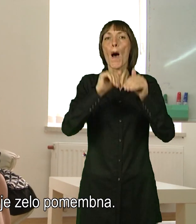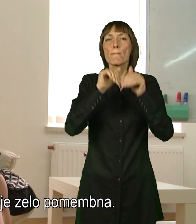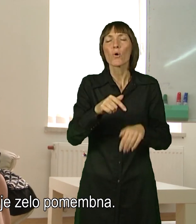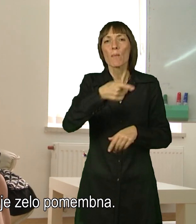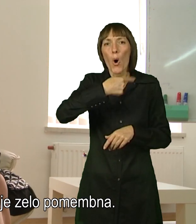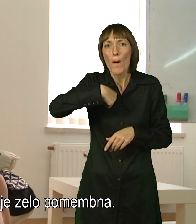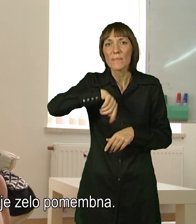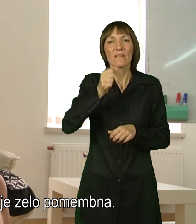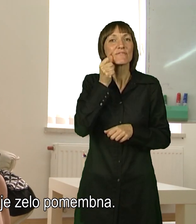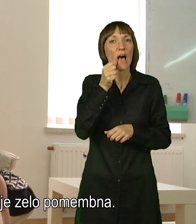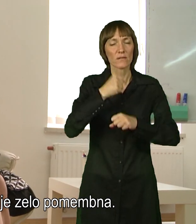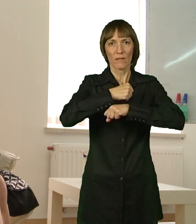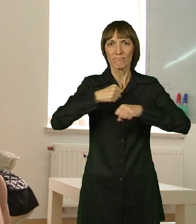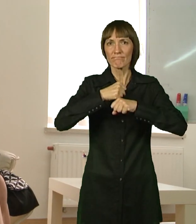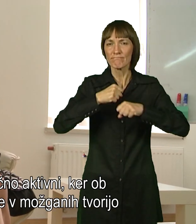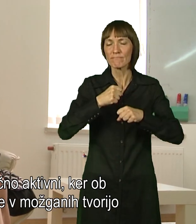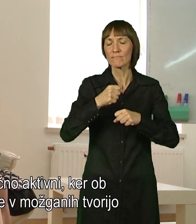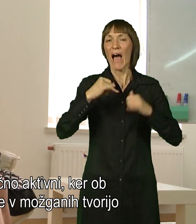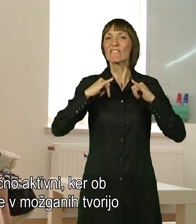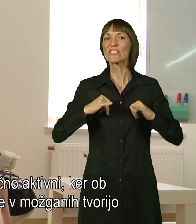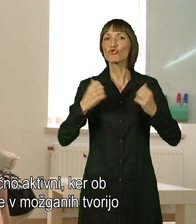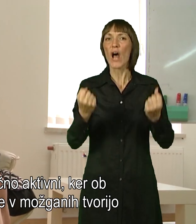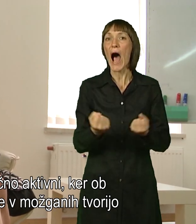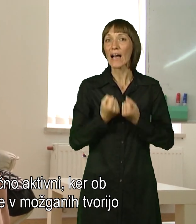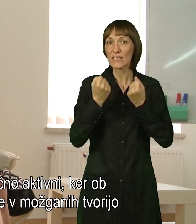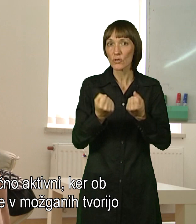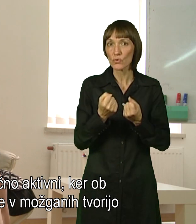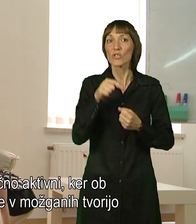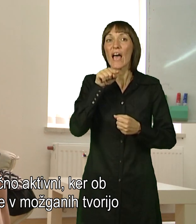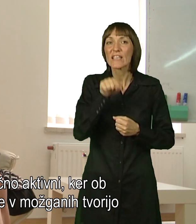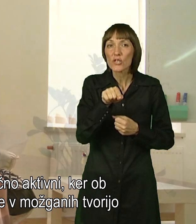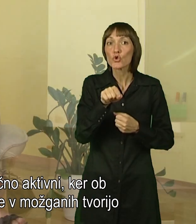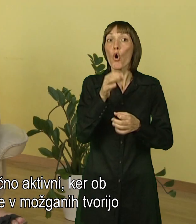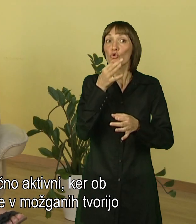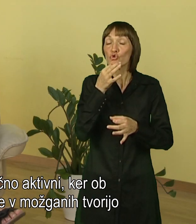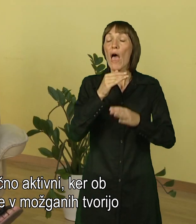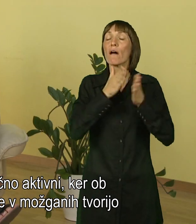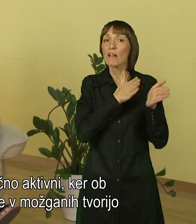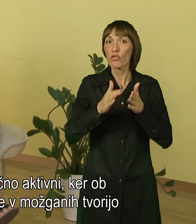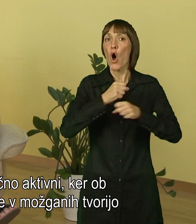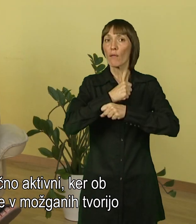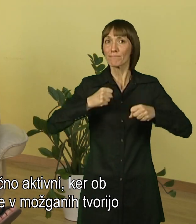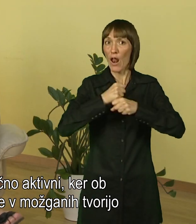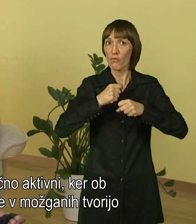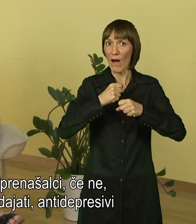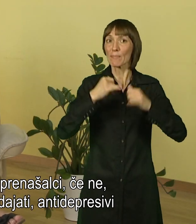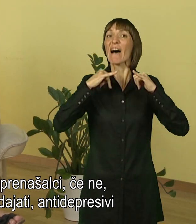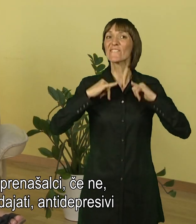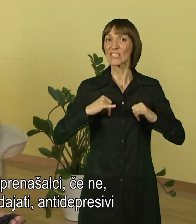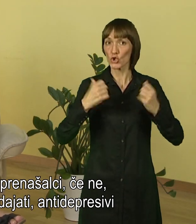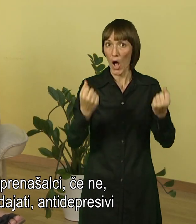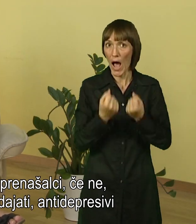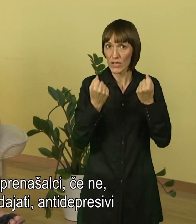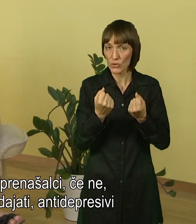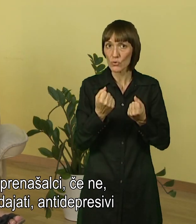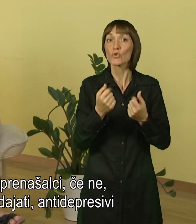Fizična aktivnost je zelo pomembna, ne. Moramo biti fizično aktivni, ker ob fizični aktivnosti se v možganih tvorijo posebne